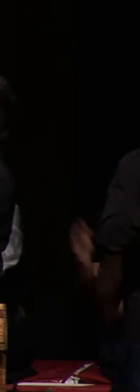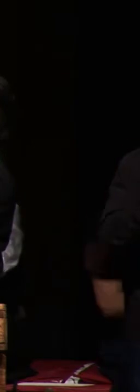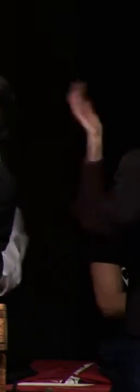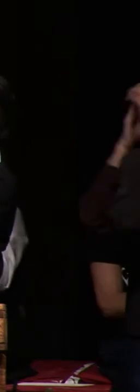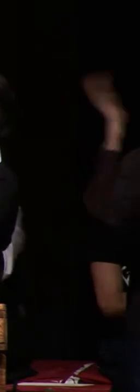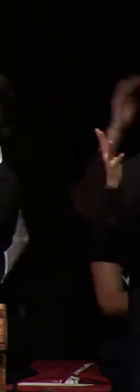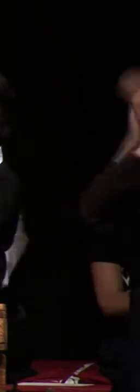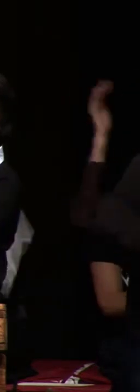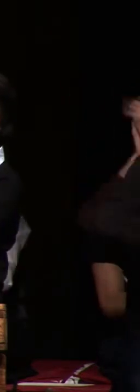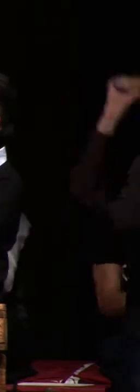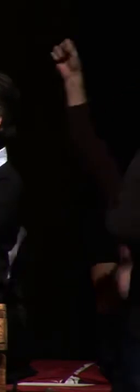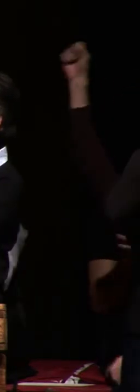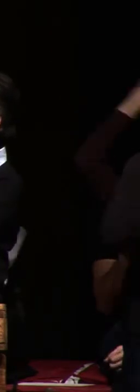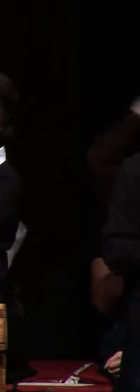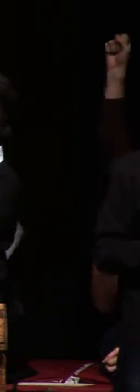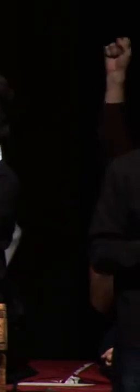sistema.